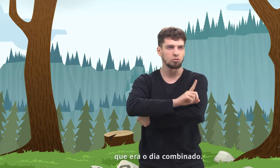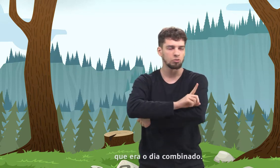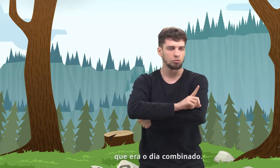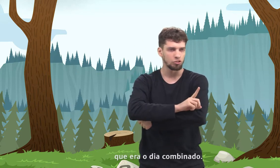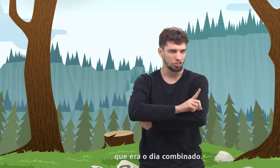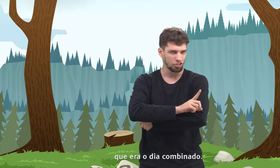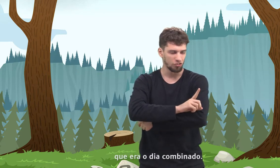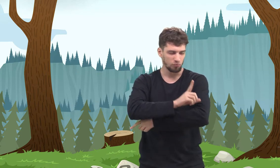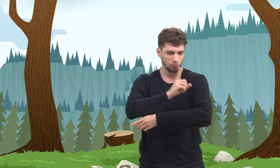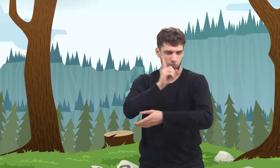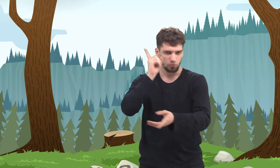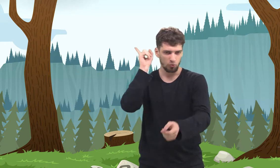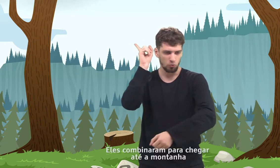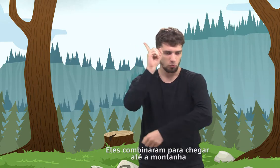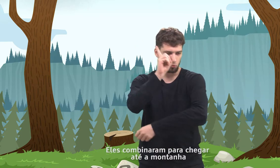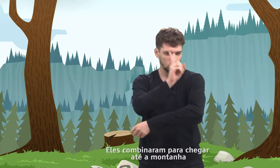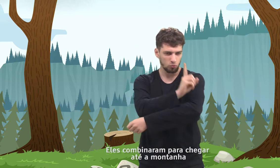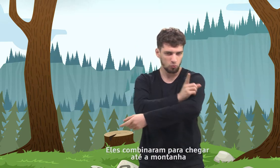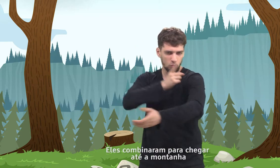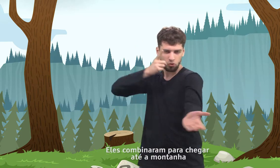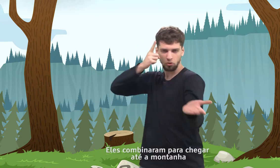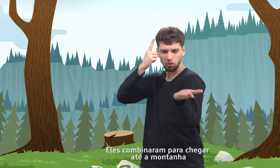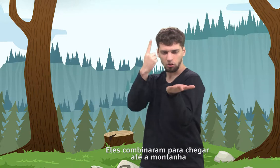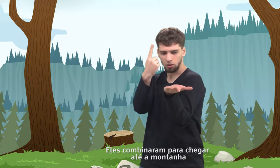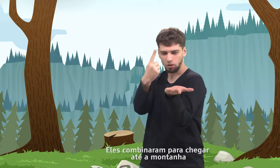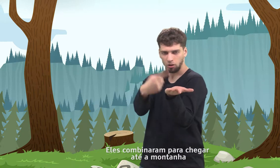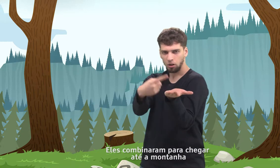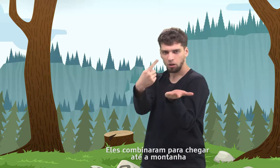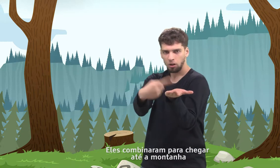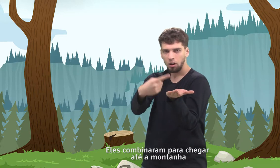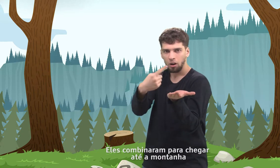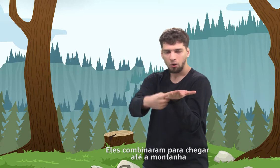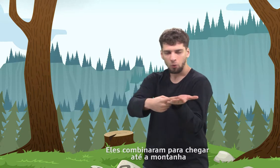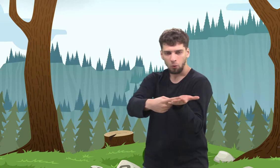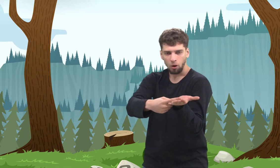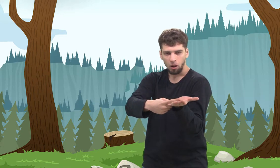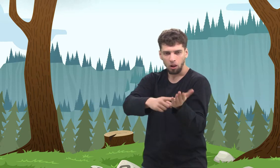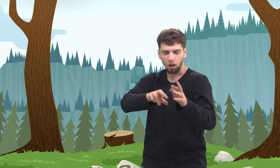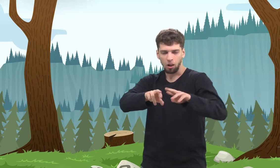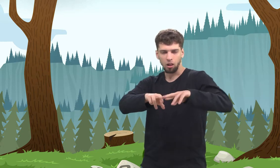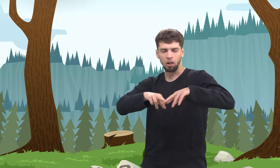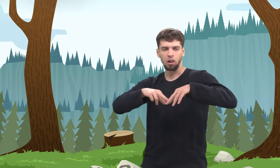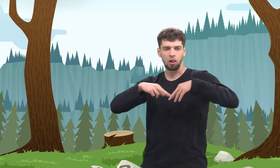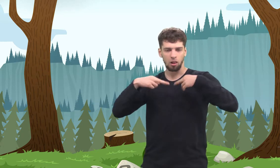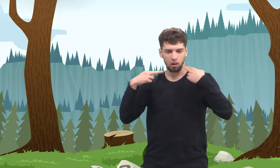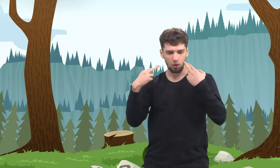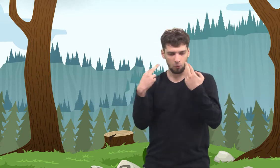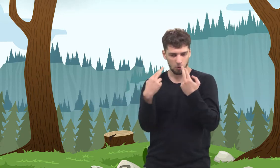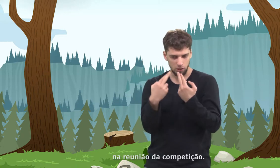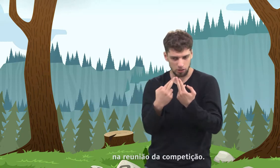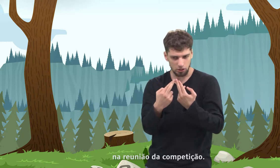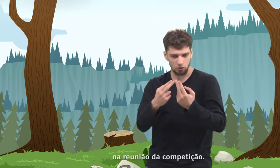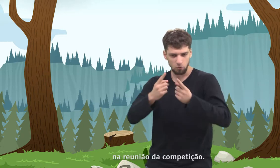combinado de se combinaram para chegar até a montanha na reunião da